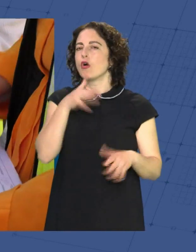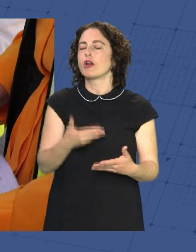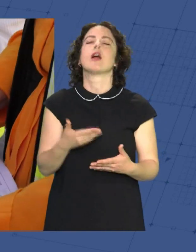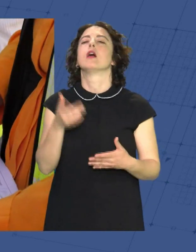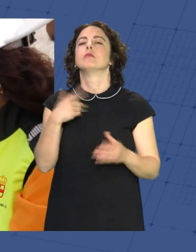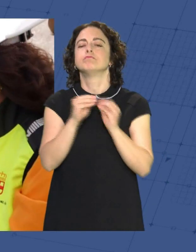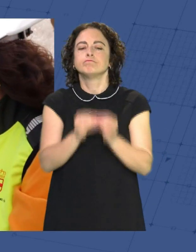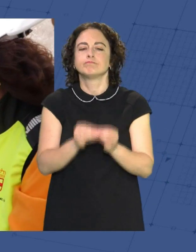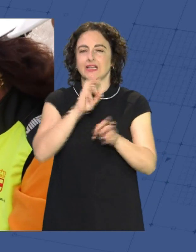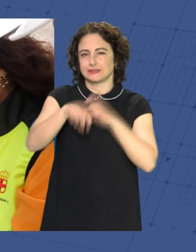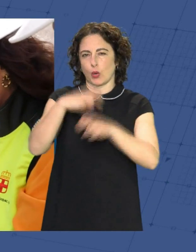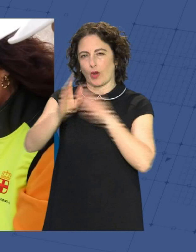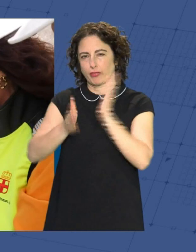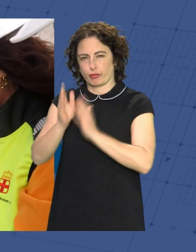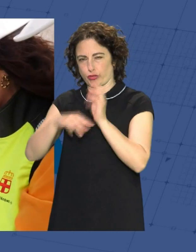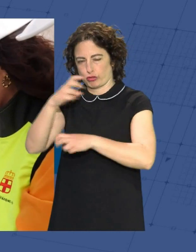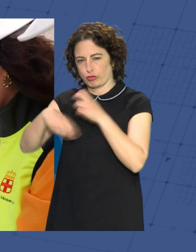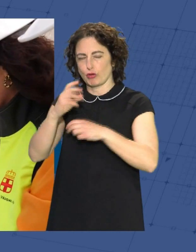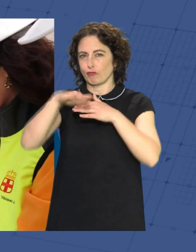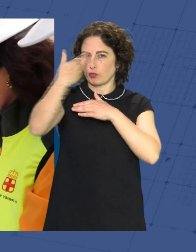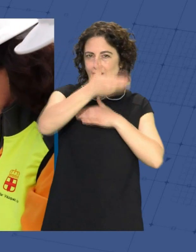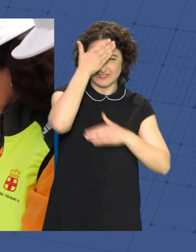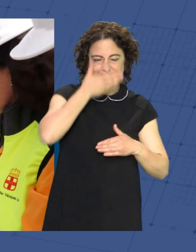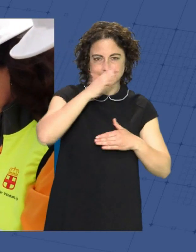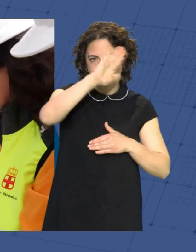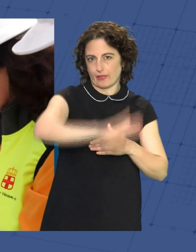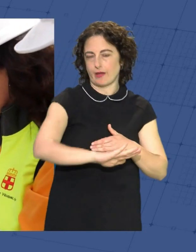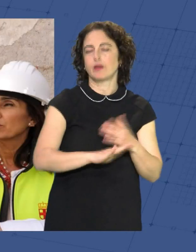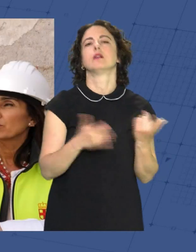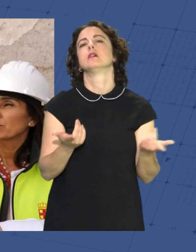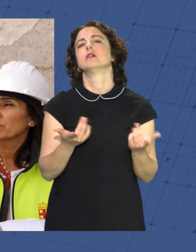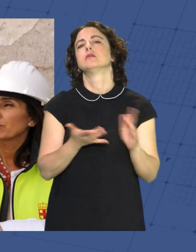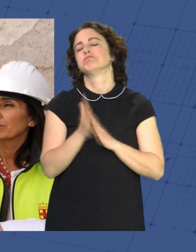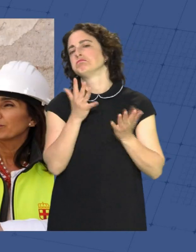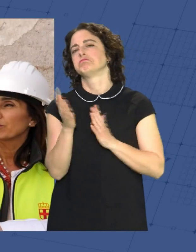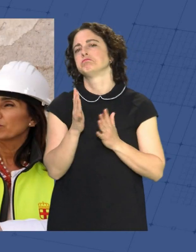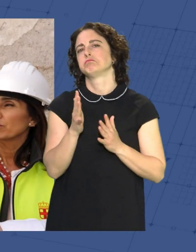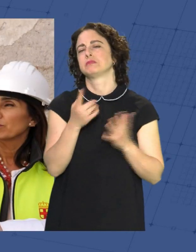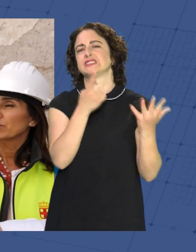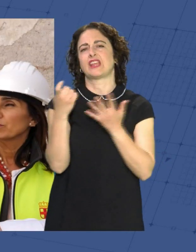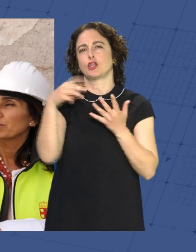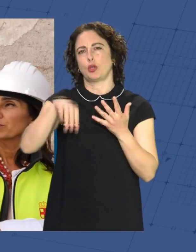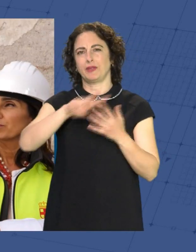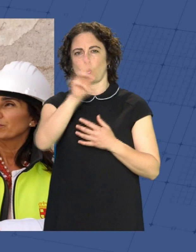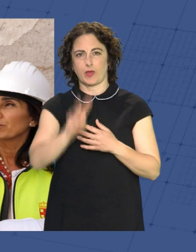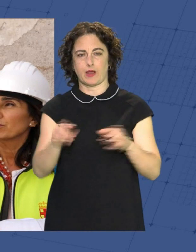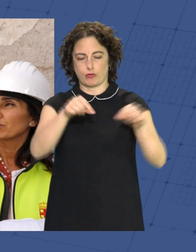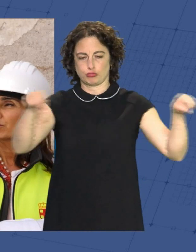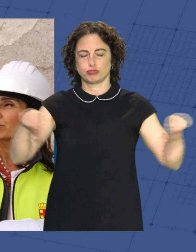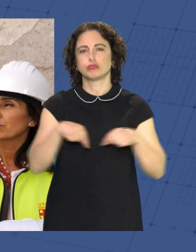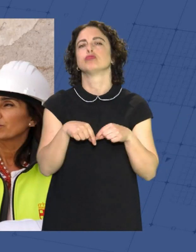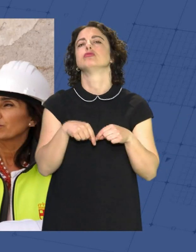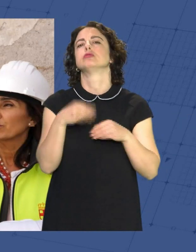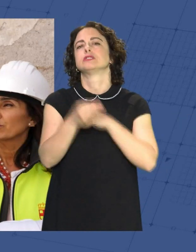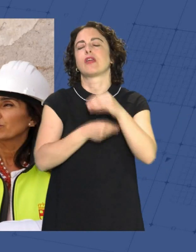labores de restauración del exterior de la fachada y son aproximadamente un poquito más de 600 metros cuadrados y se está